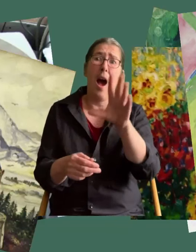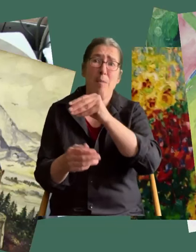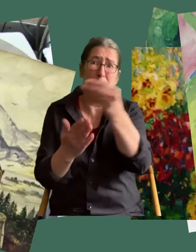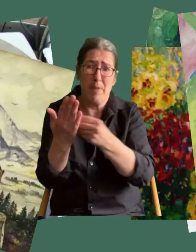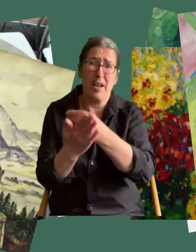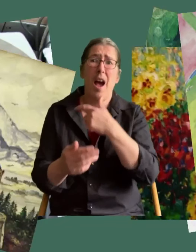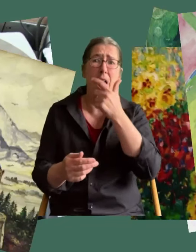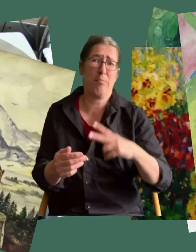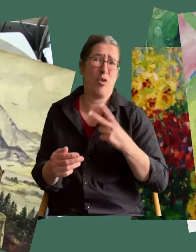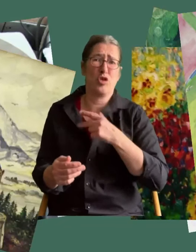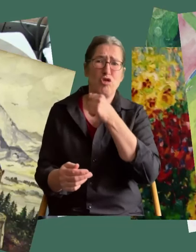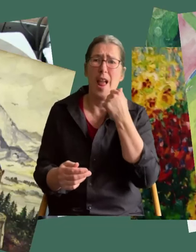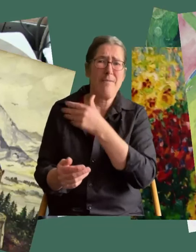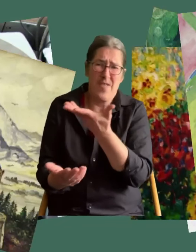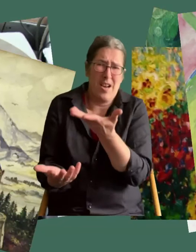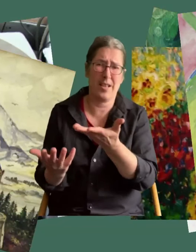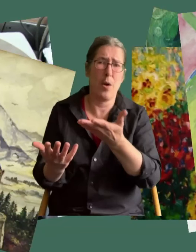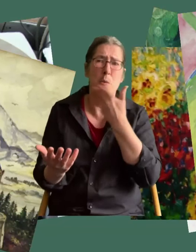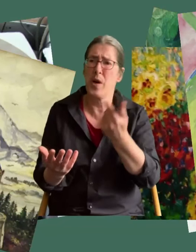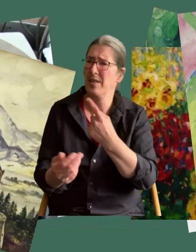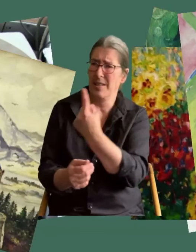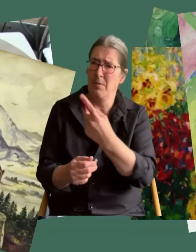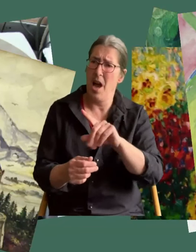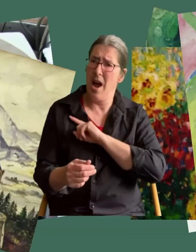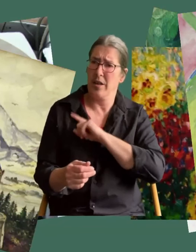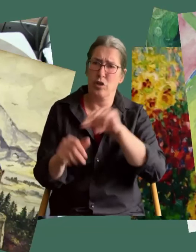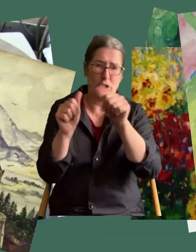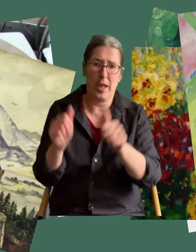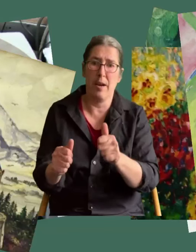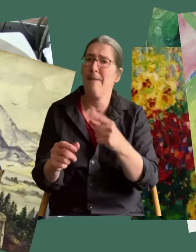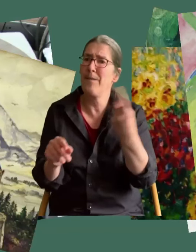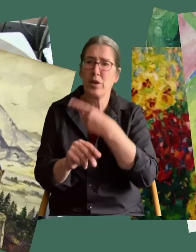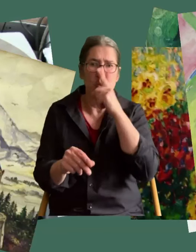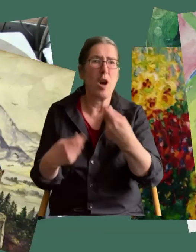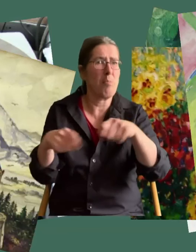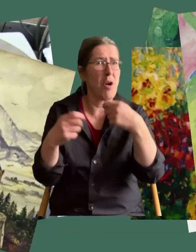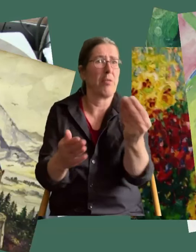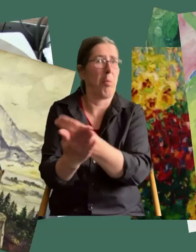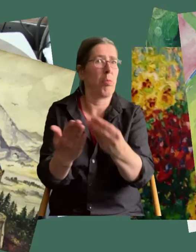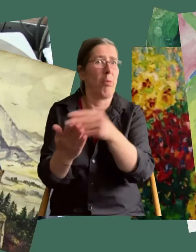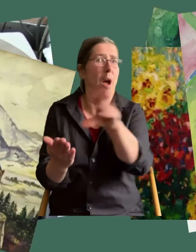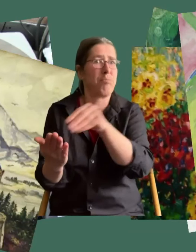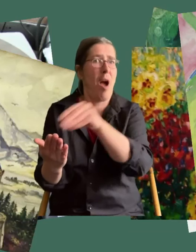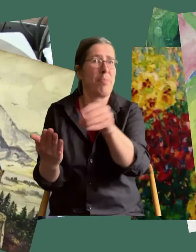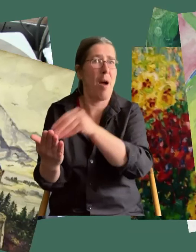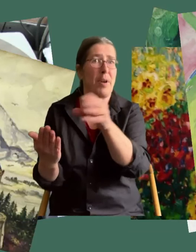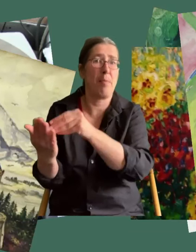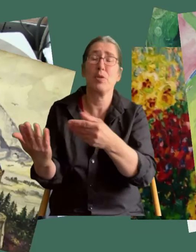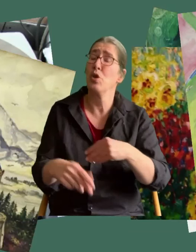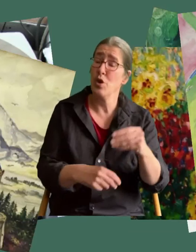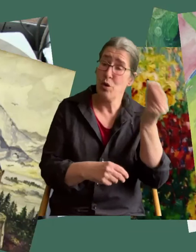altmodisch und langweilig. Und er hat keinen eigenen Stil und zeichnet fast nur Gebäude. Die